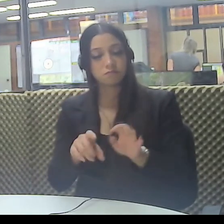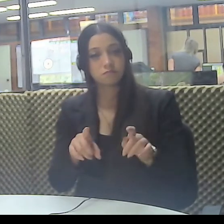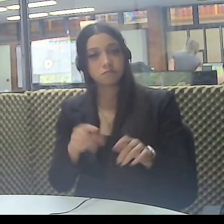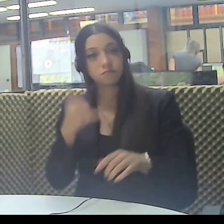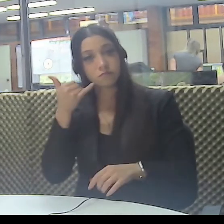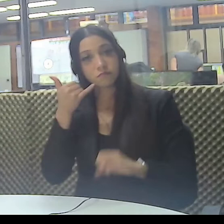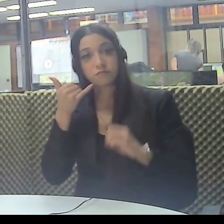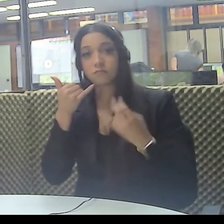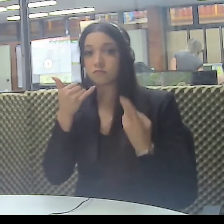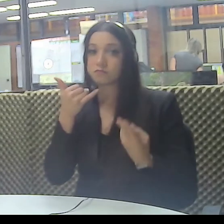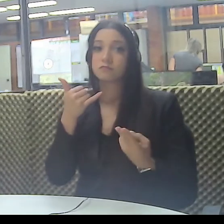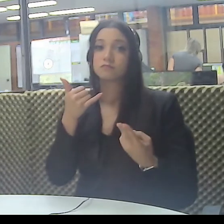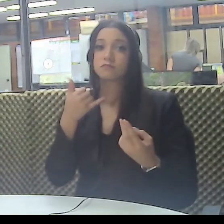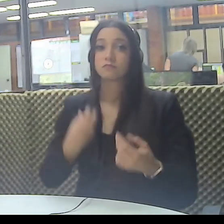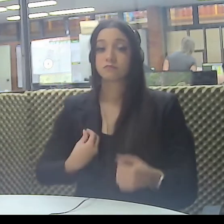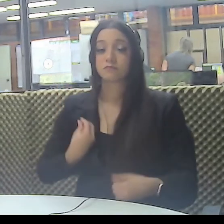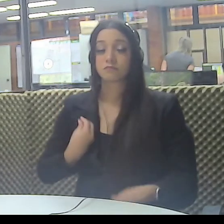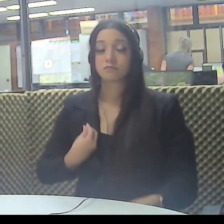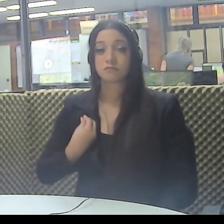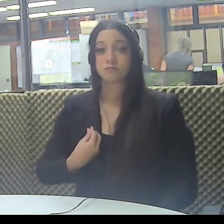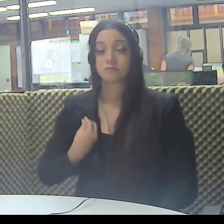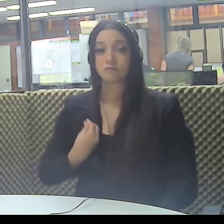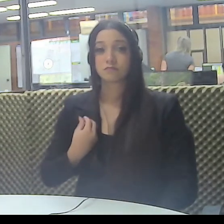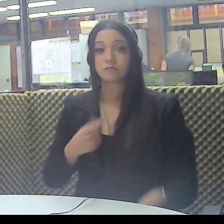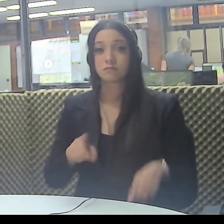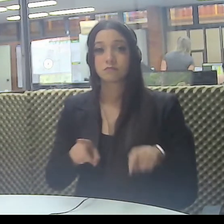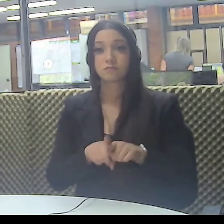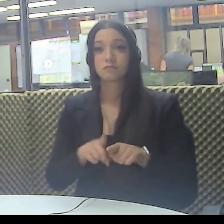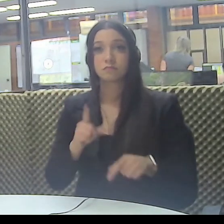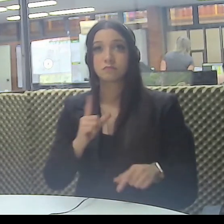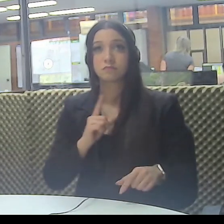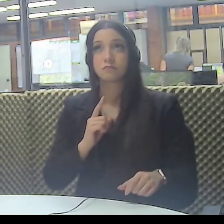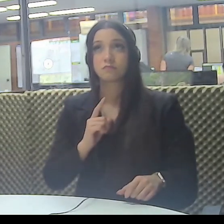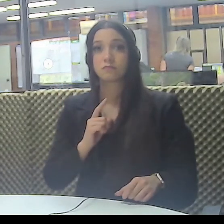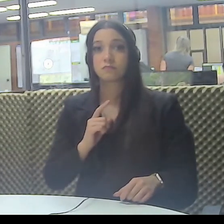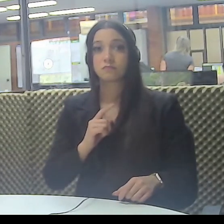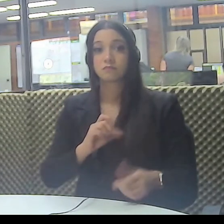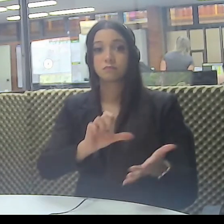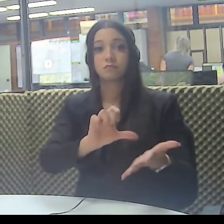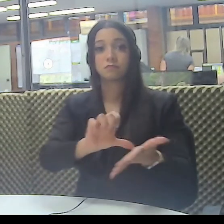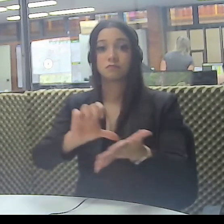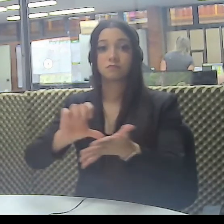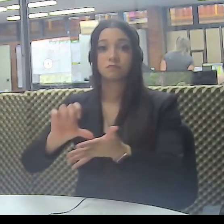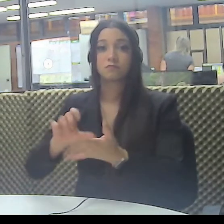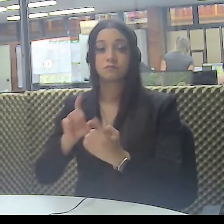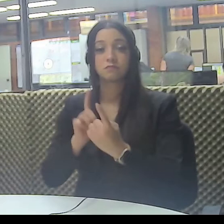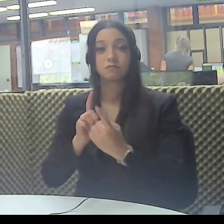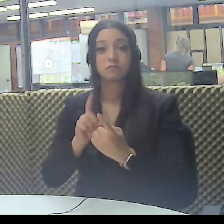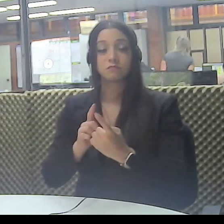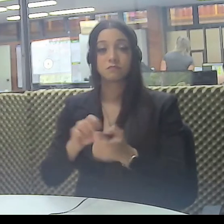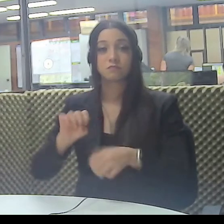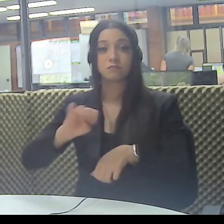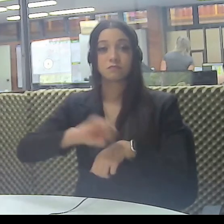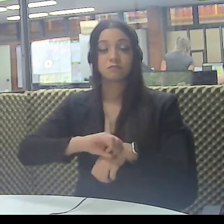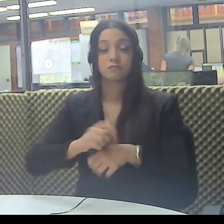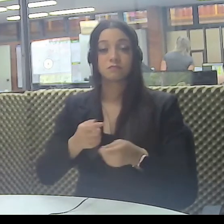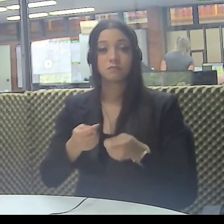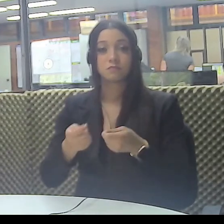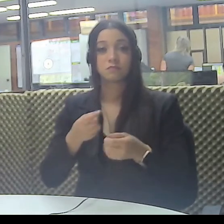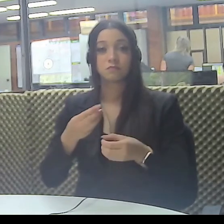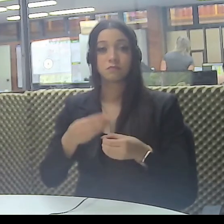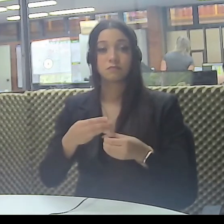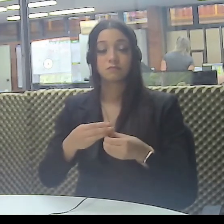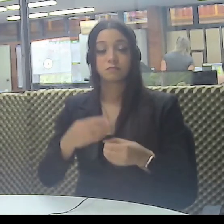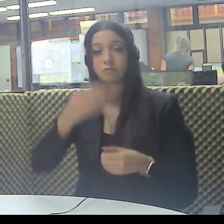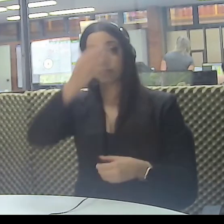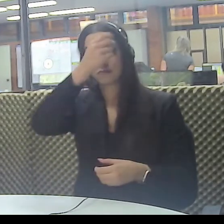por telefone quanto presencialmente. Haverá postos de atendimento no Centro Administrativo Municipal